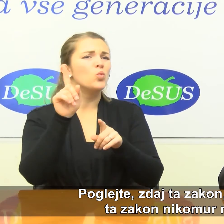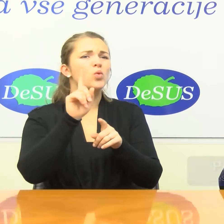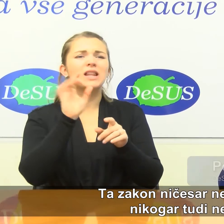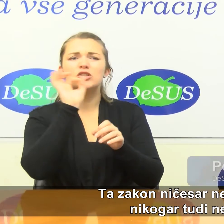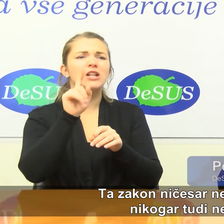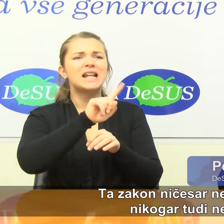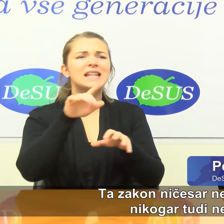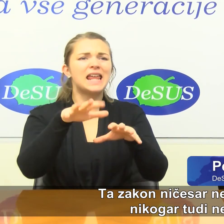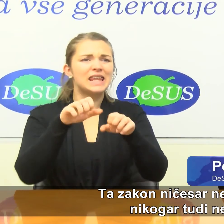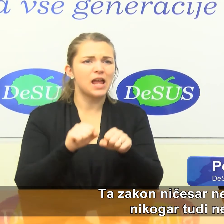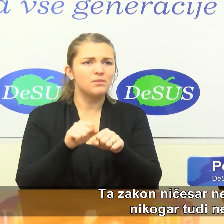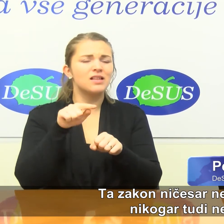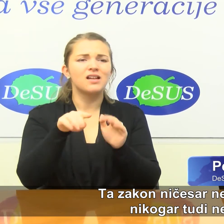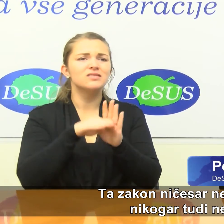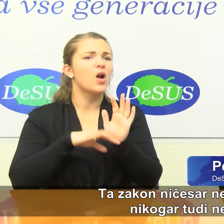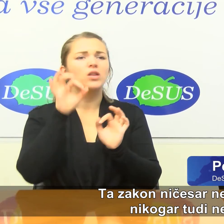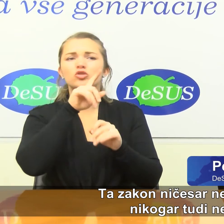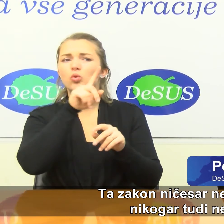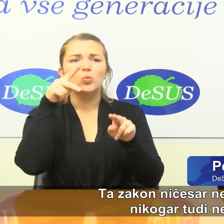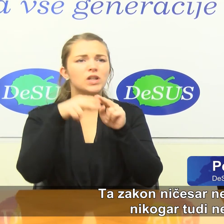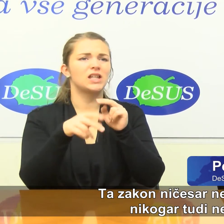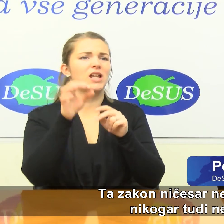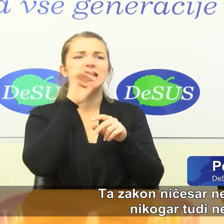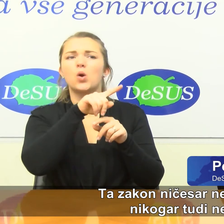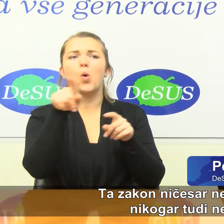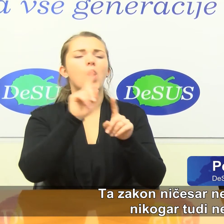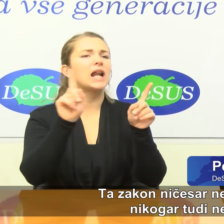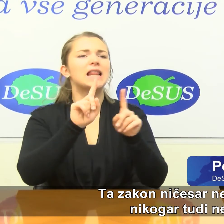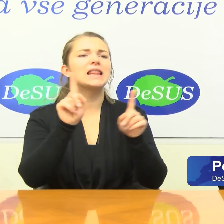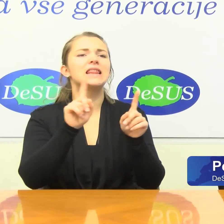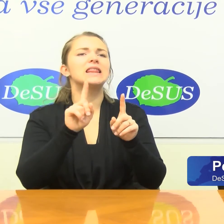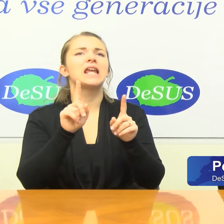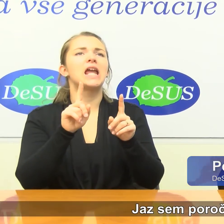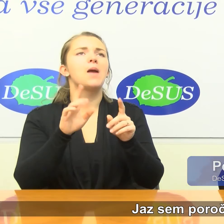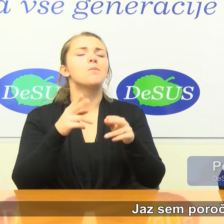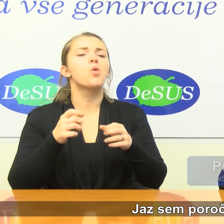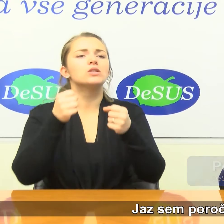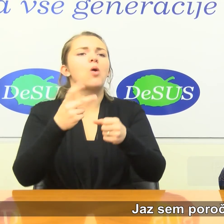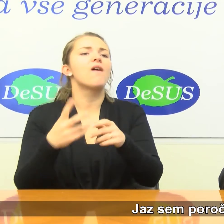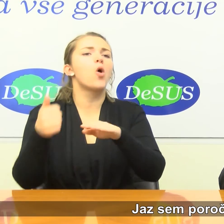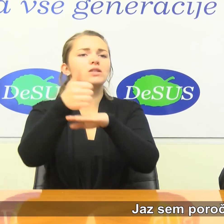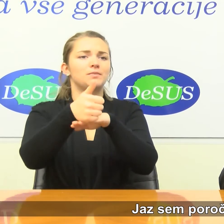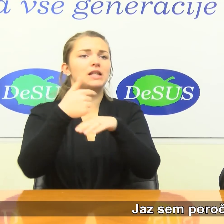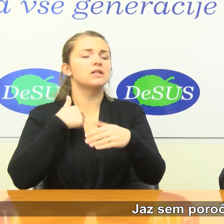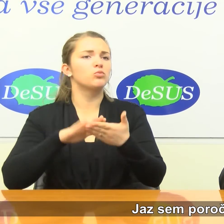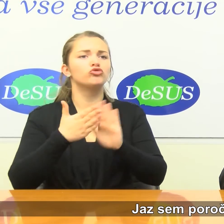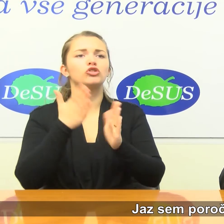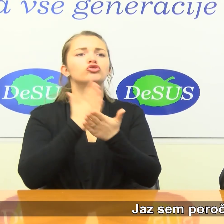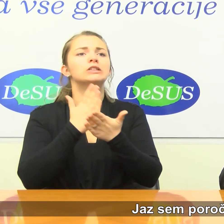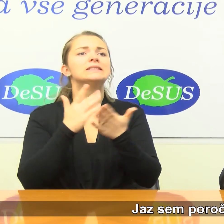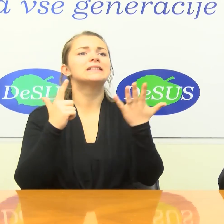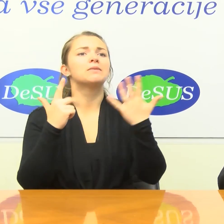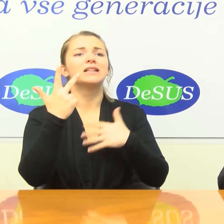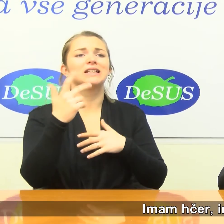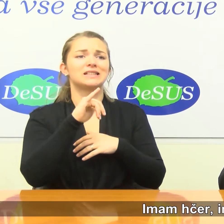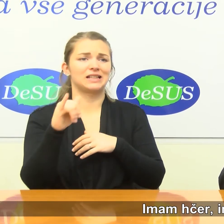ničesar ne ukinja in seveda nikogar tudi ne privilegira. Jaz sem poročen že 37 let. Imam hčero,